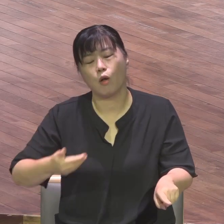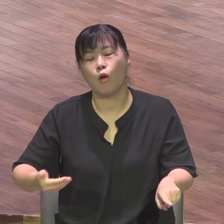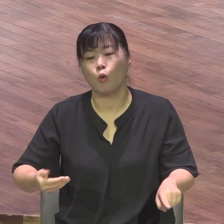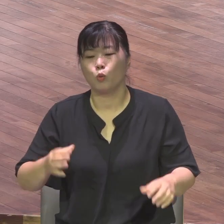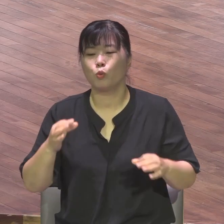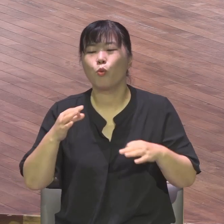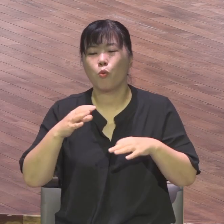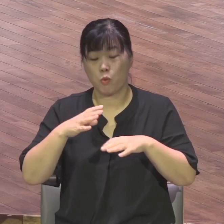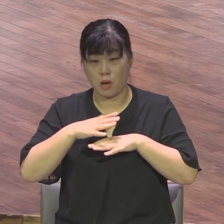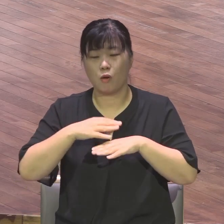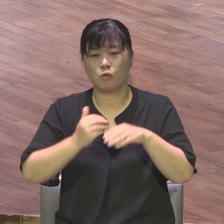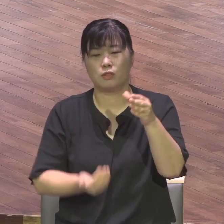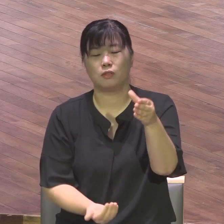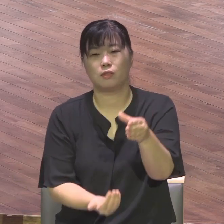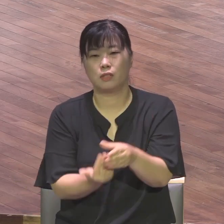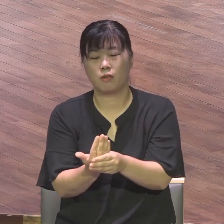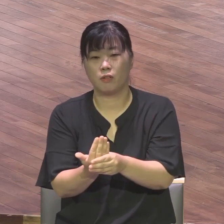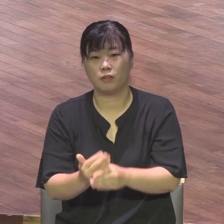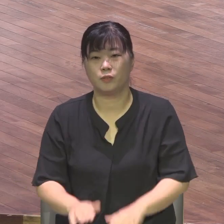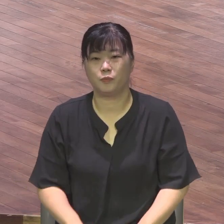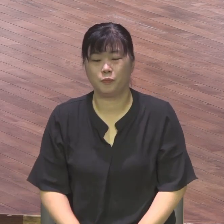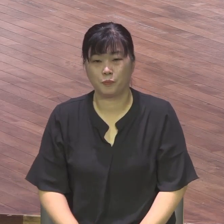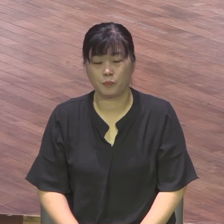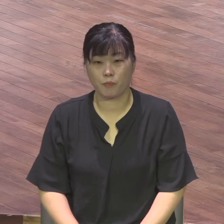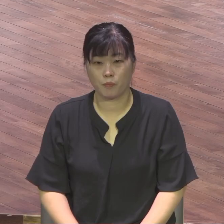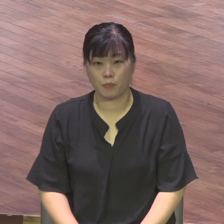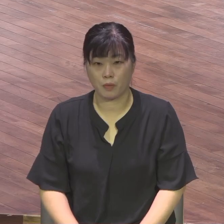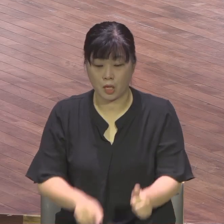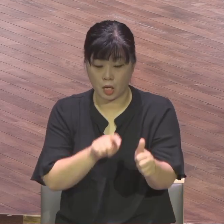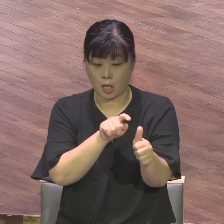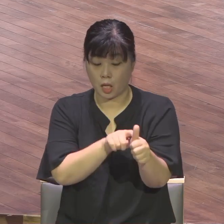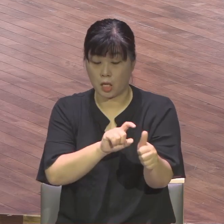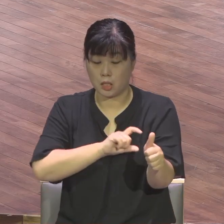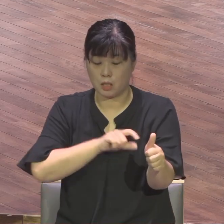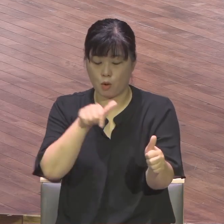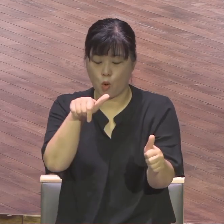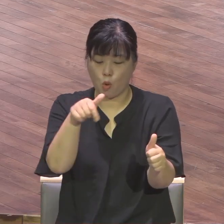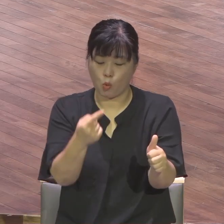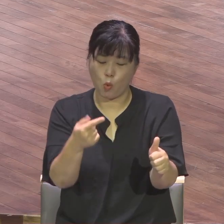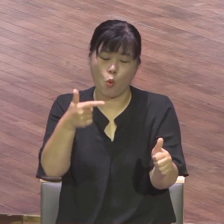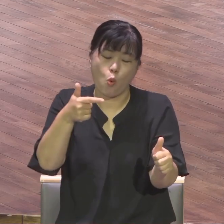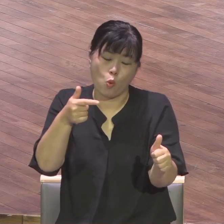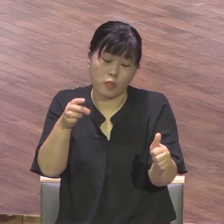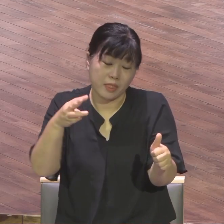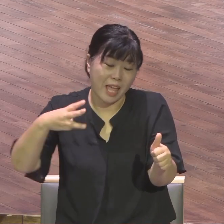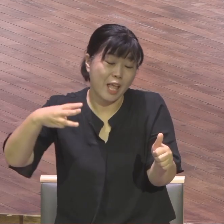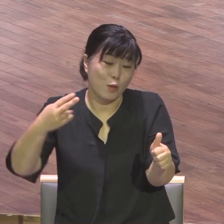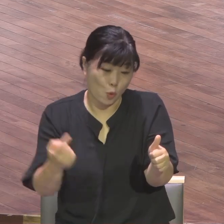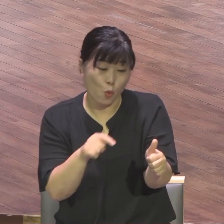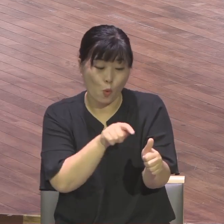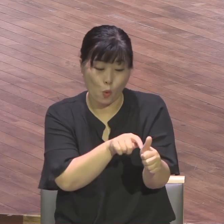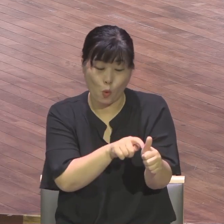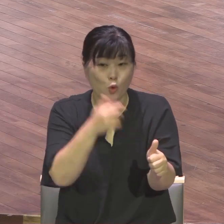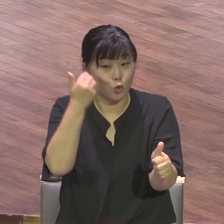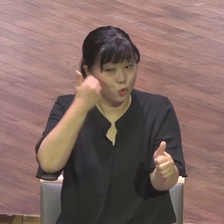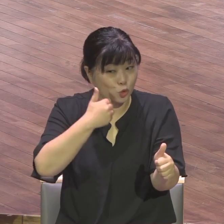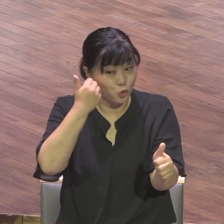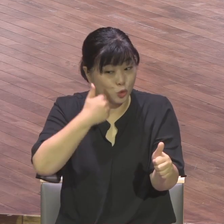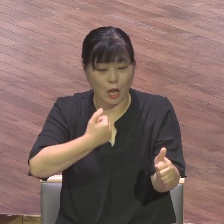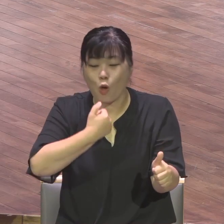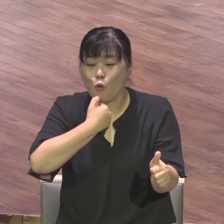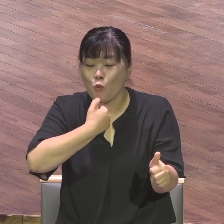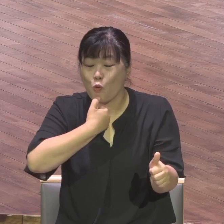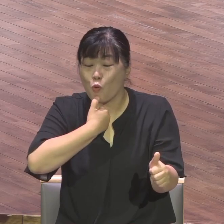것이 바로 로마 군대 백부장이었던 고넬로와 그 가족, 함께했던 이방인들의